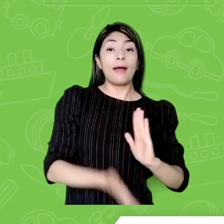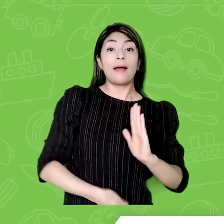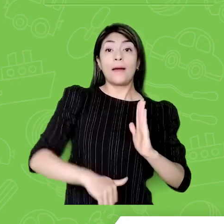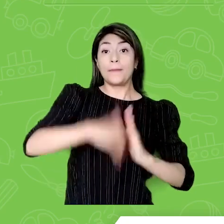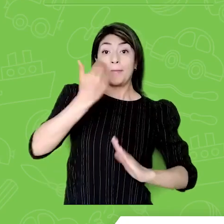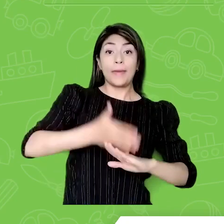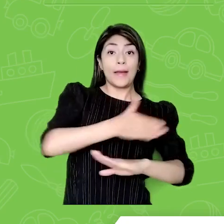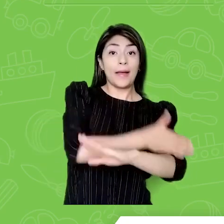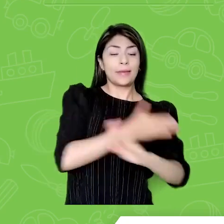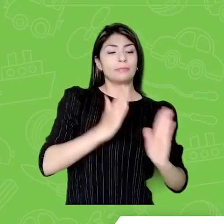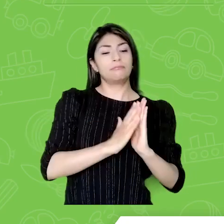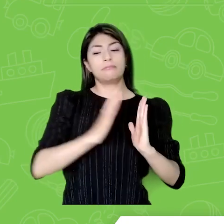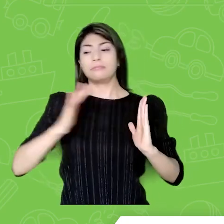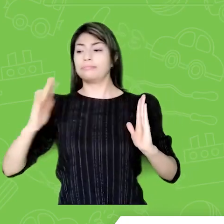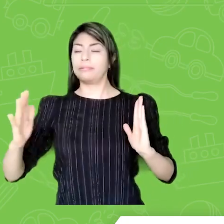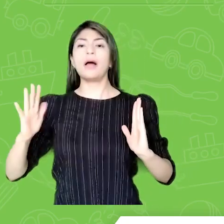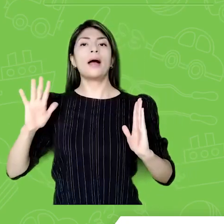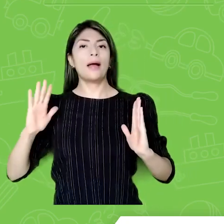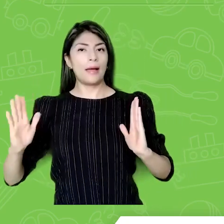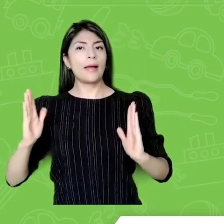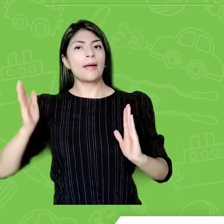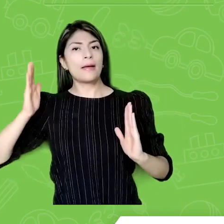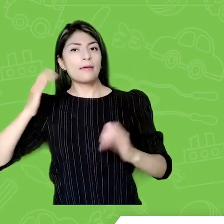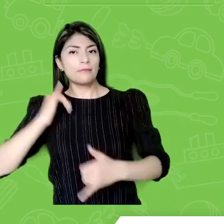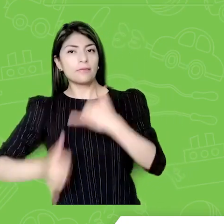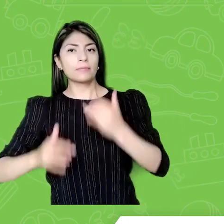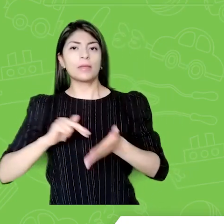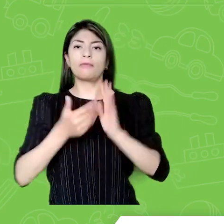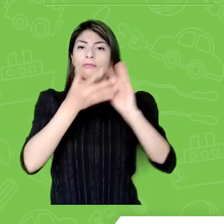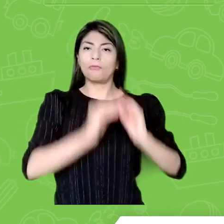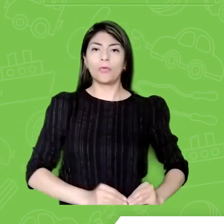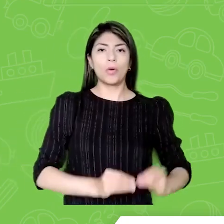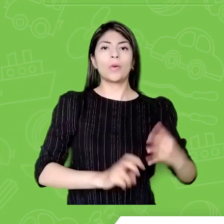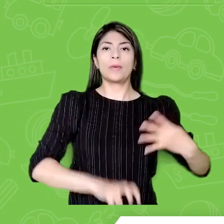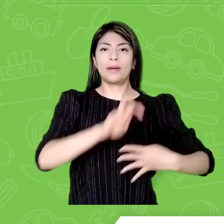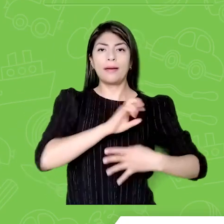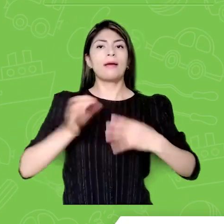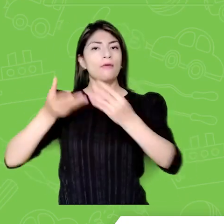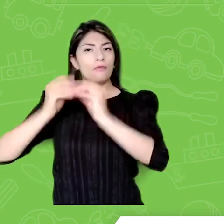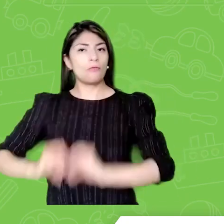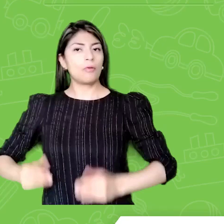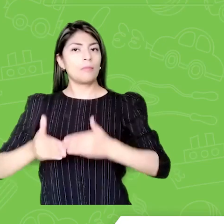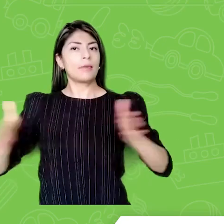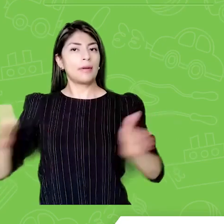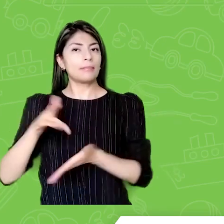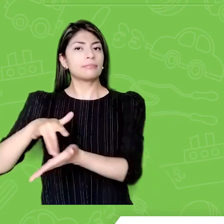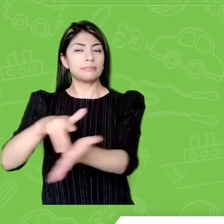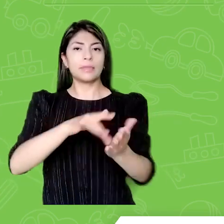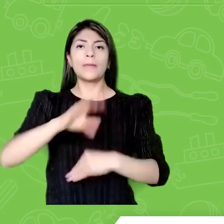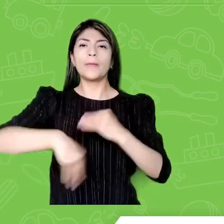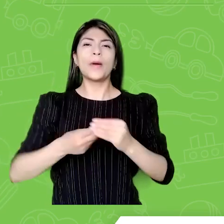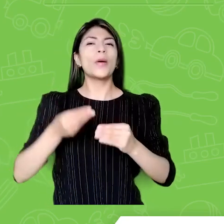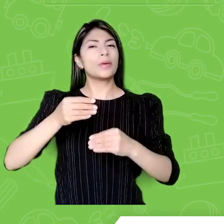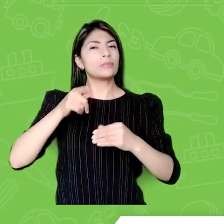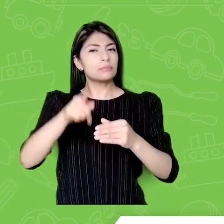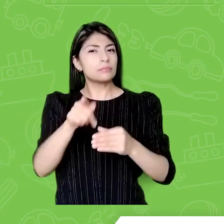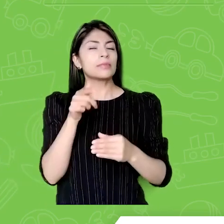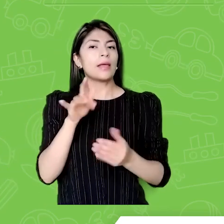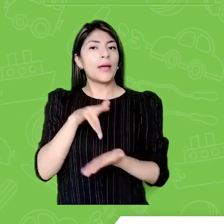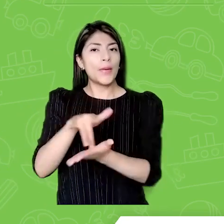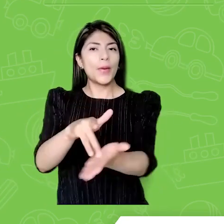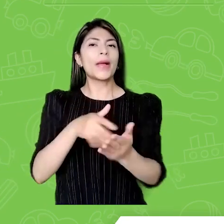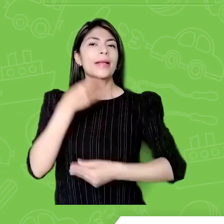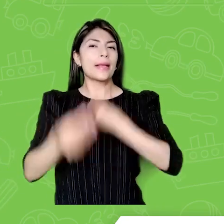este proceso de selección en las modalidades de ascenso y abierto. El procedimiento que deben seguir los aspirantes para realizar